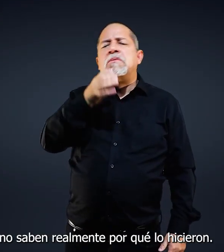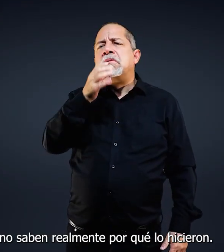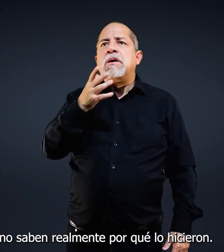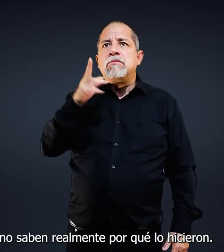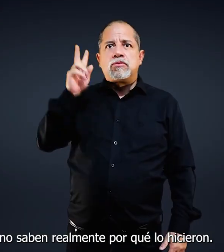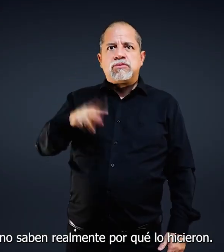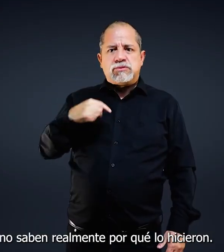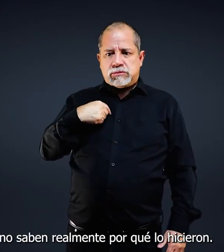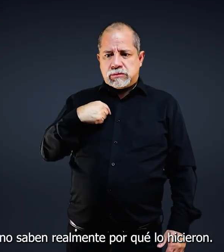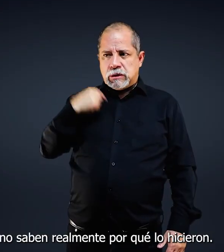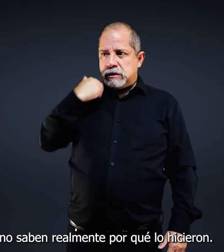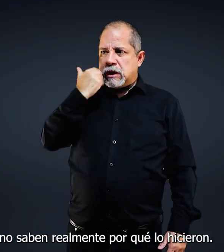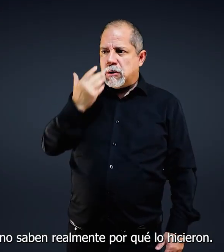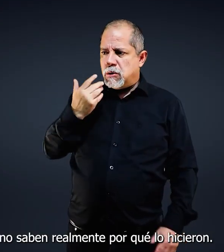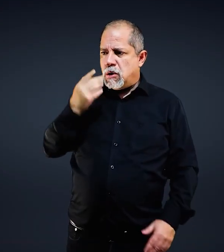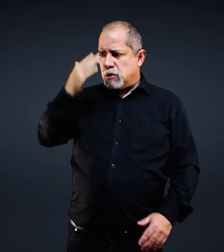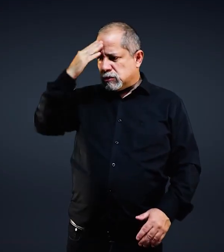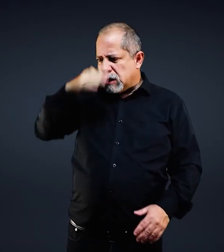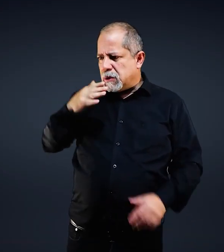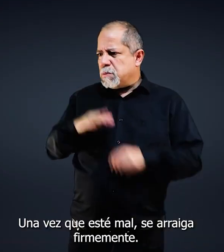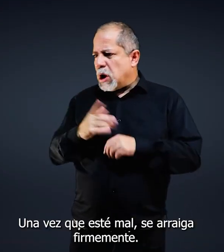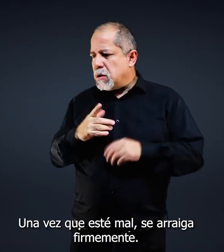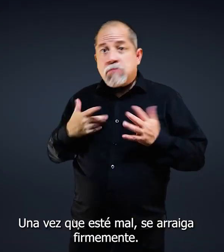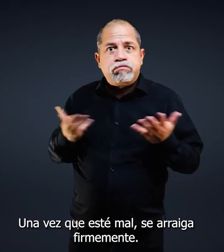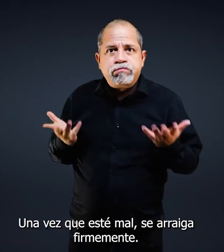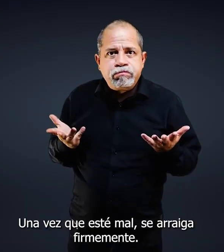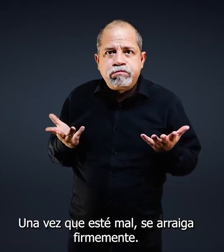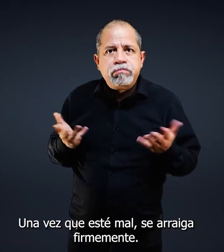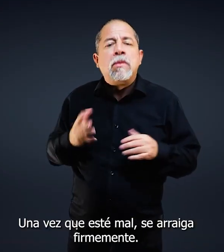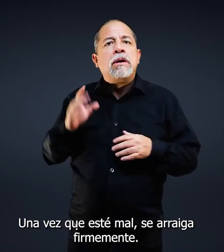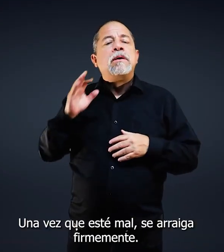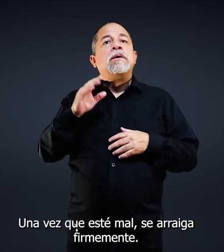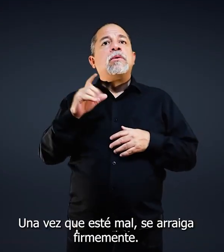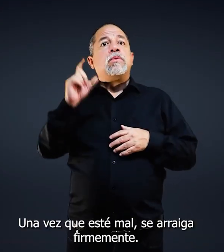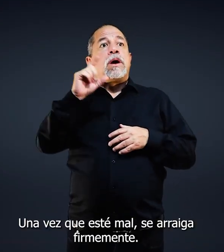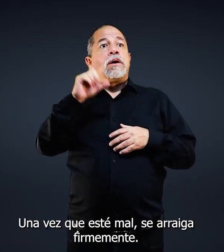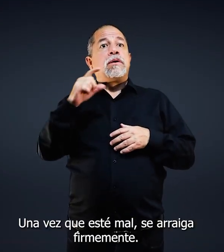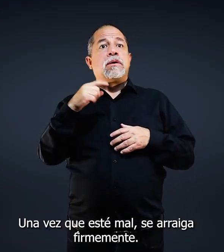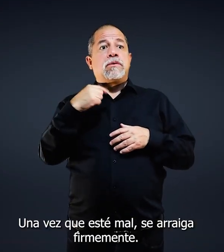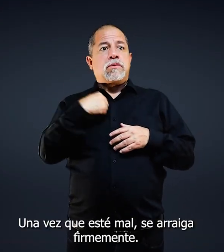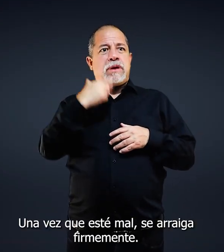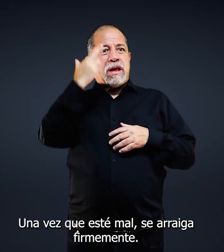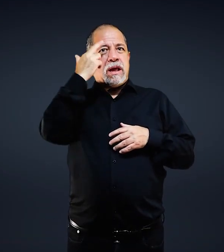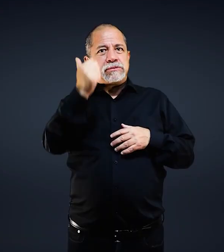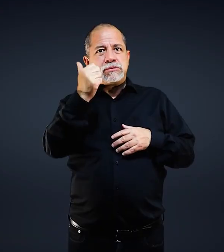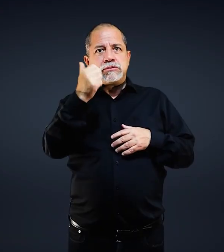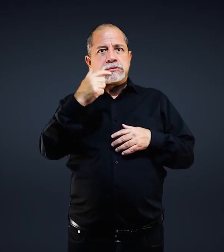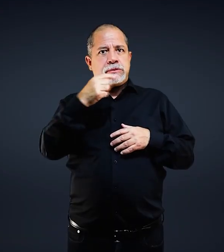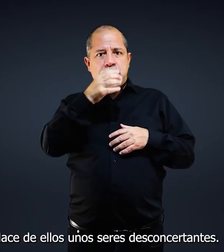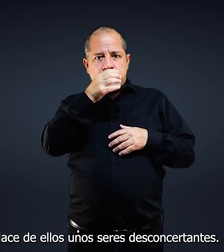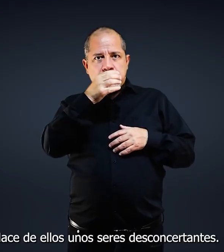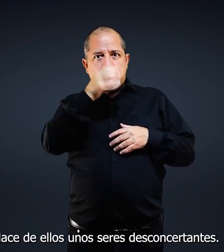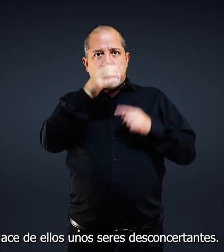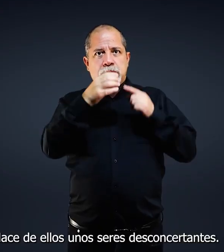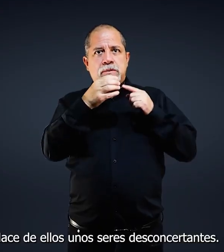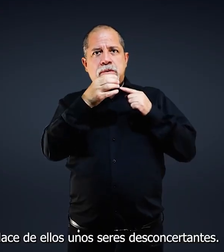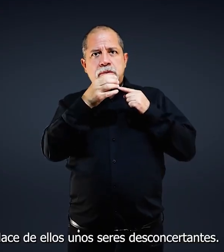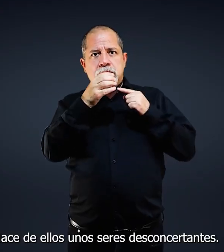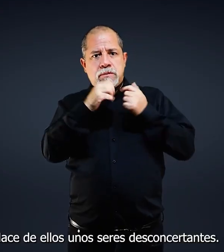qué lo hicieron. Una vez que esté mal, se arraiga firmemente, hace de ellos unos